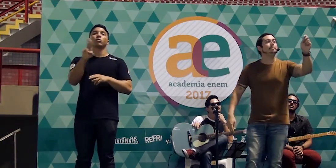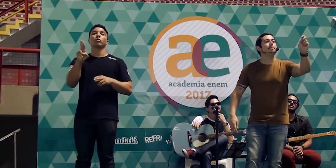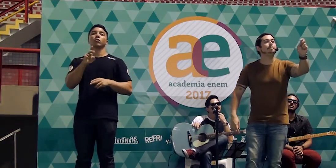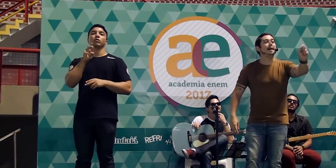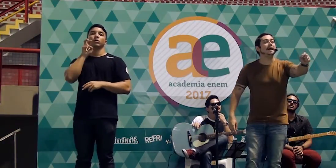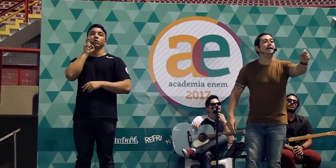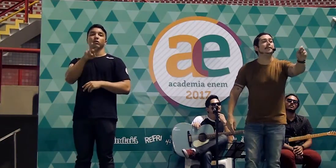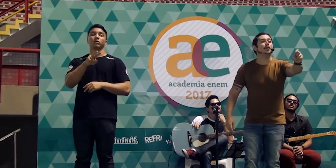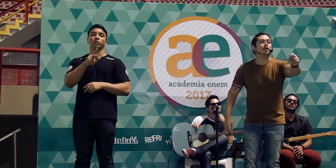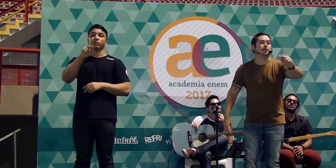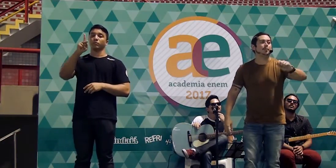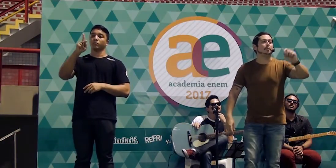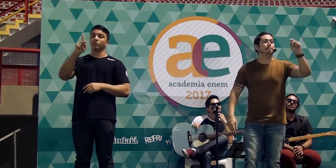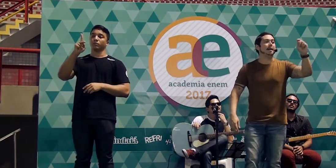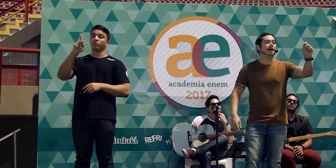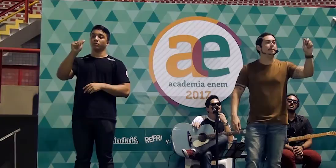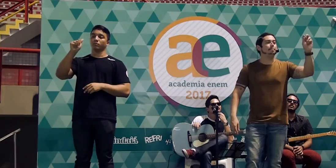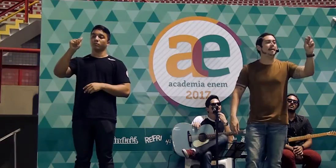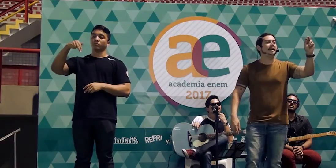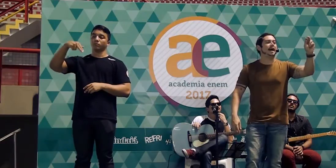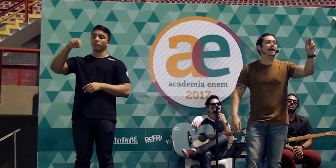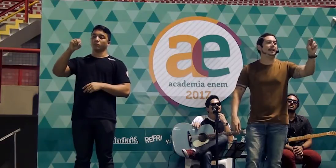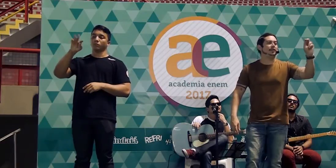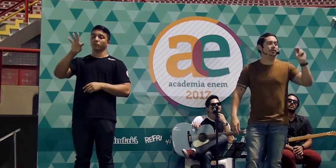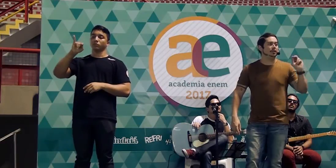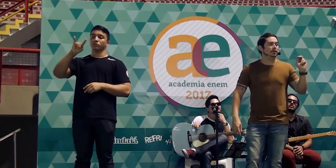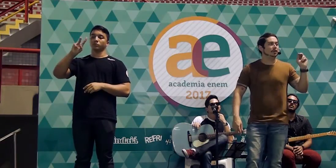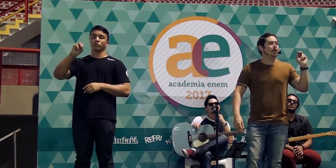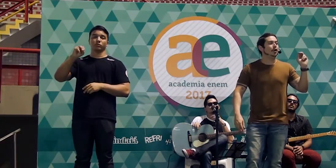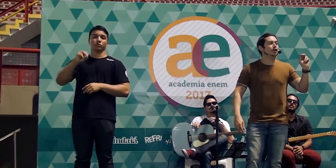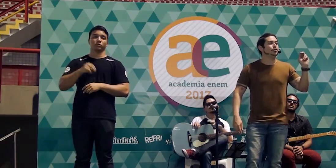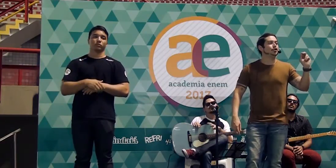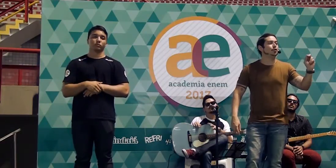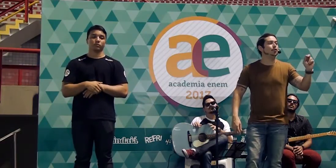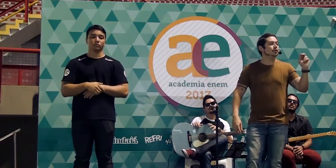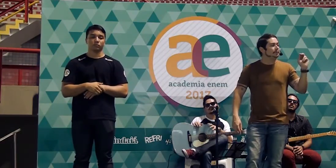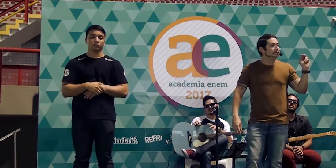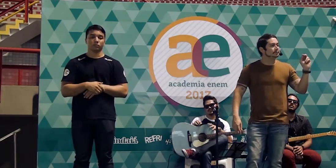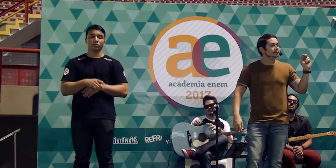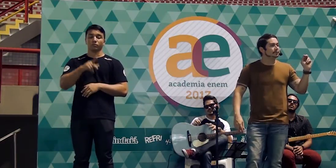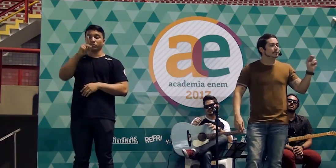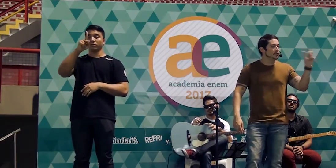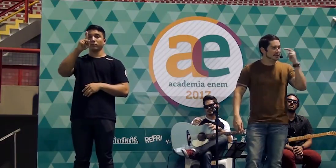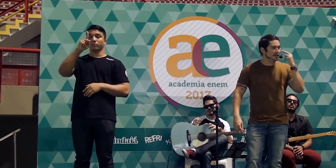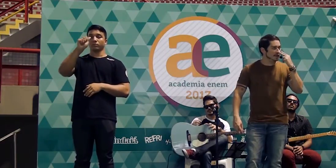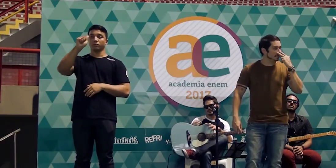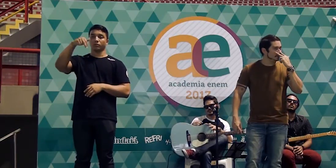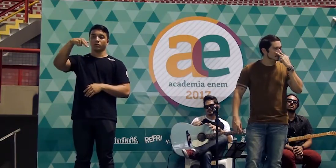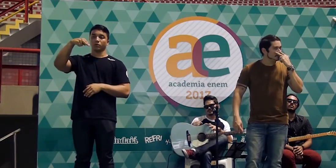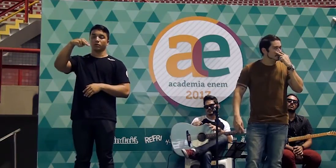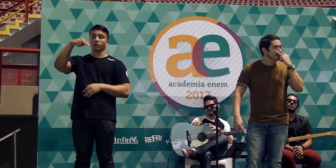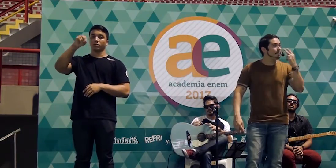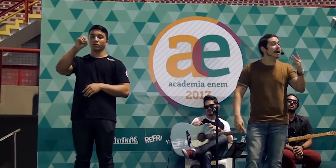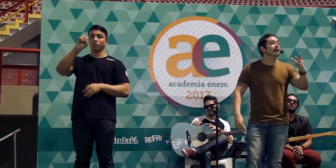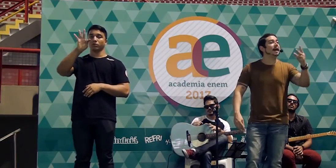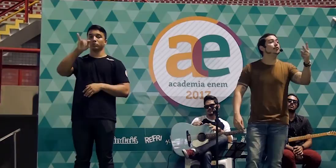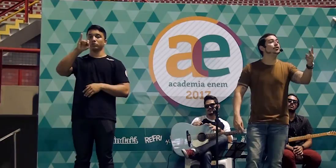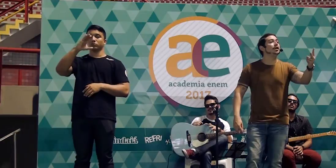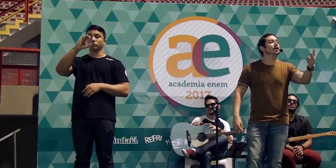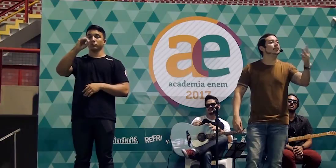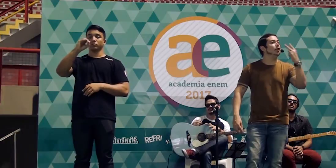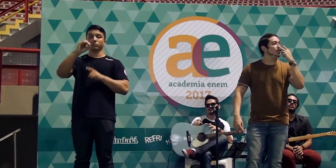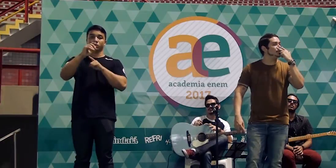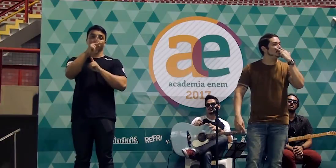nome? Panótipo. Pan, P-A-N, ótico, de visão. Pan